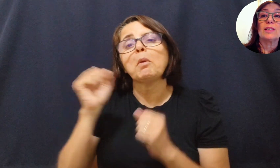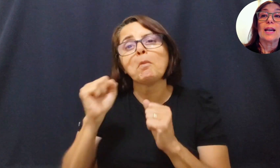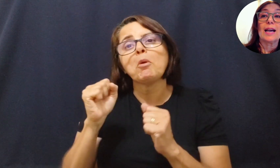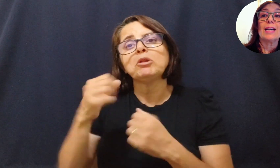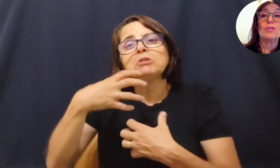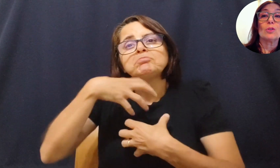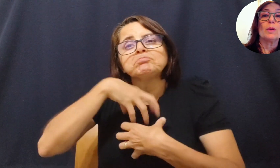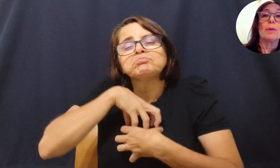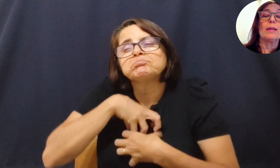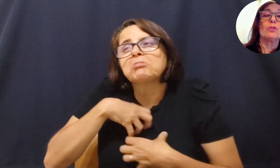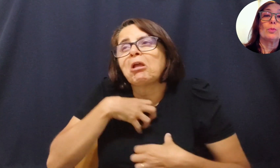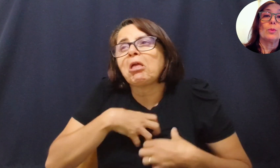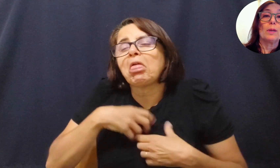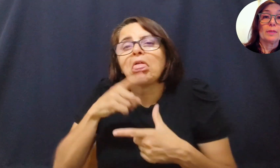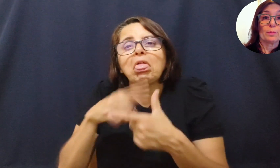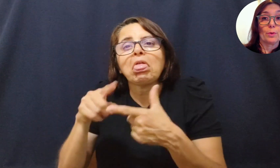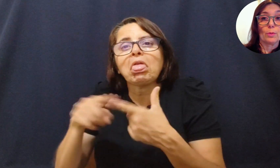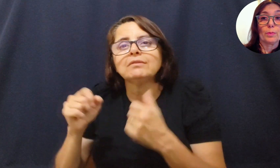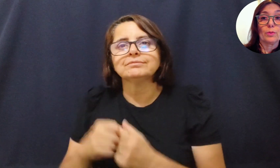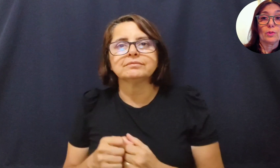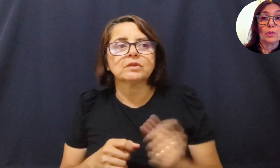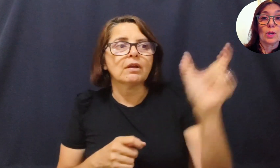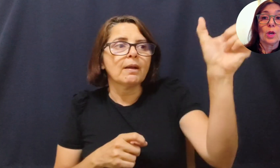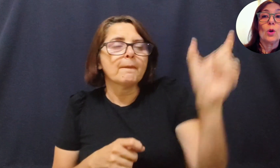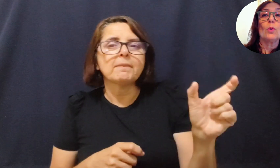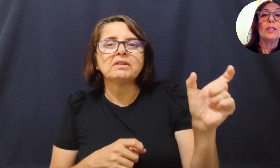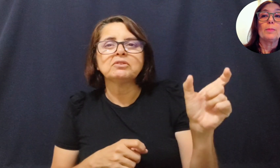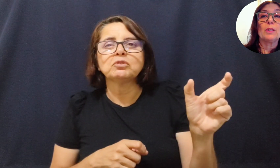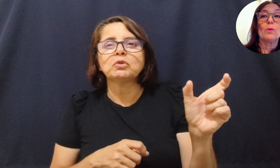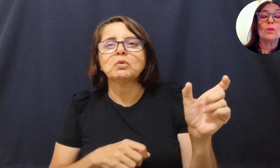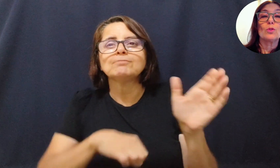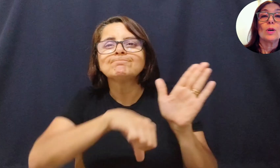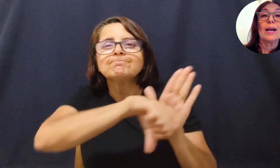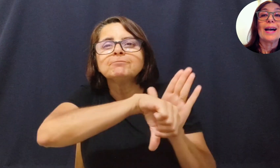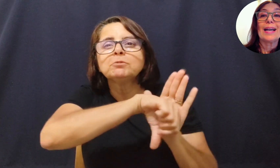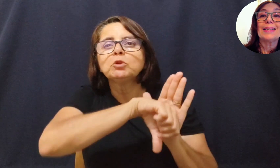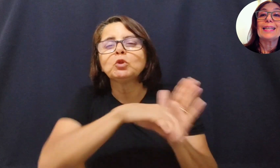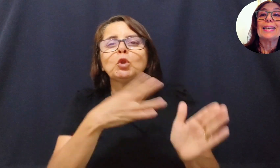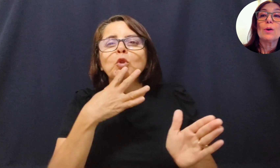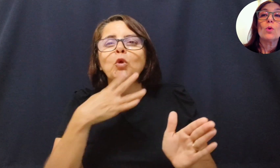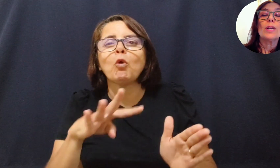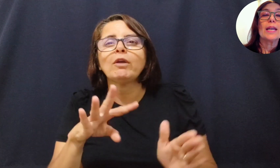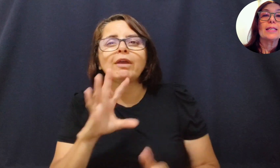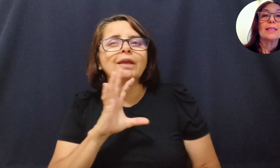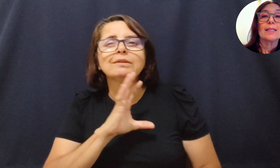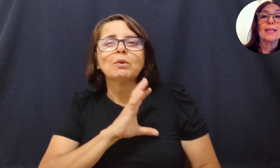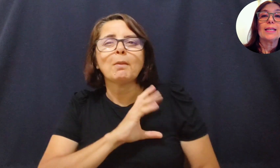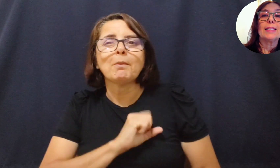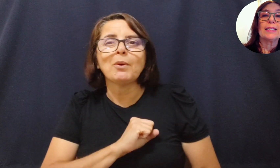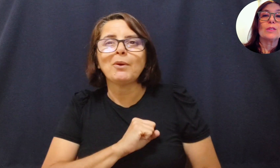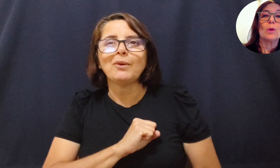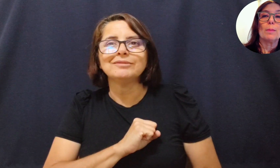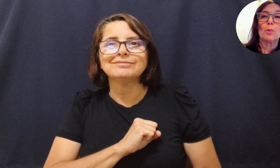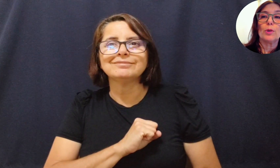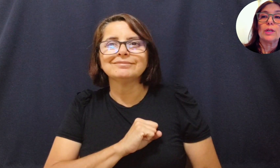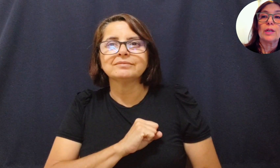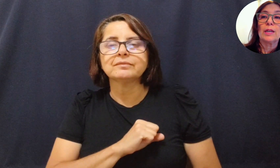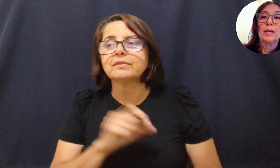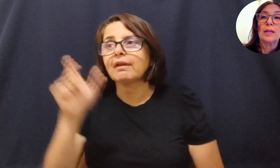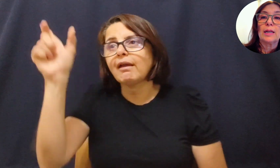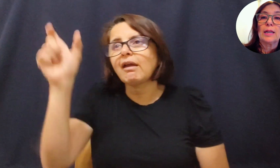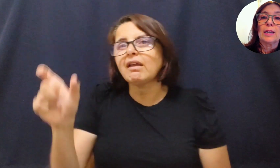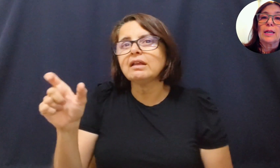possivelmente está assoberbado de problemas próprios. O criminoso ainda não conhece as alegrias do